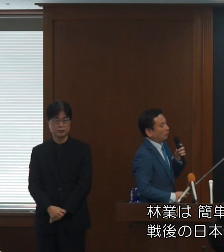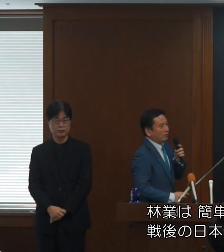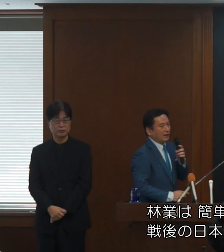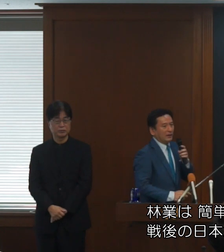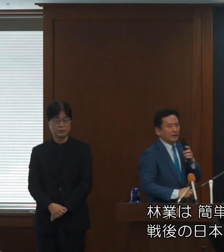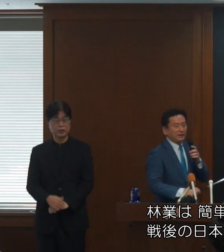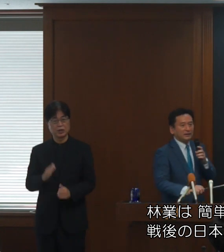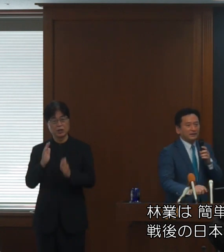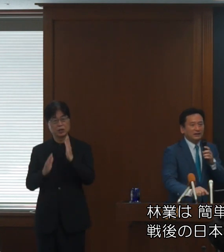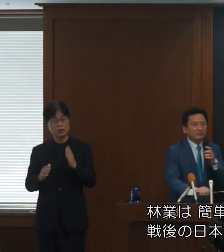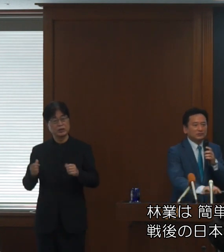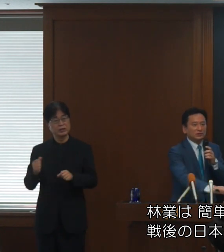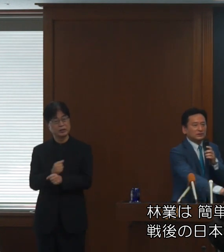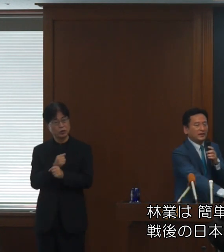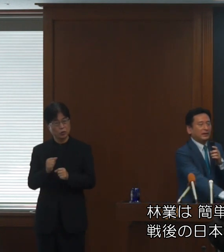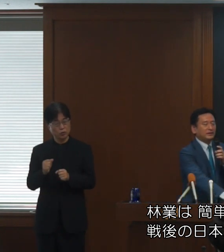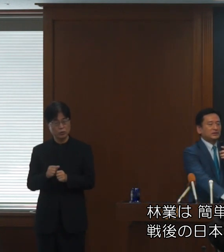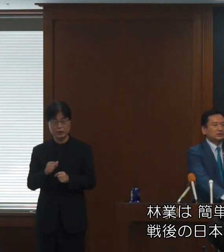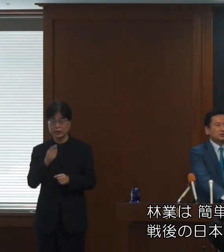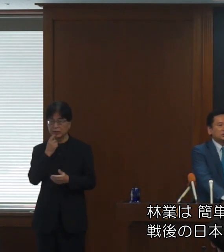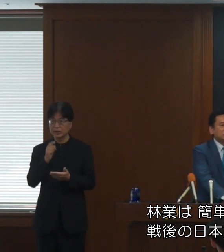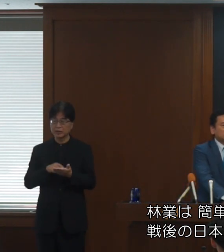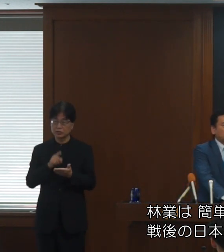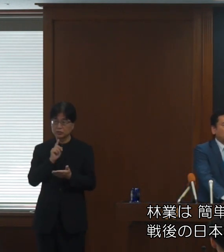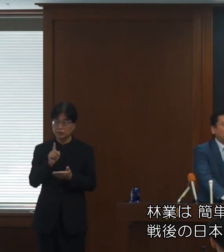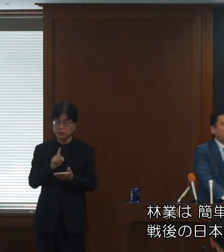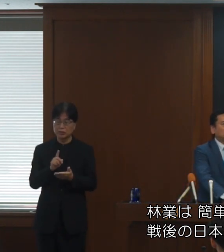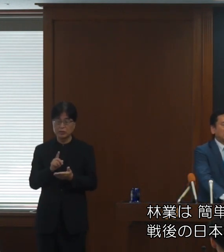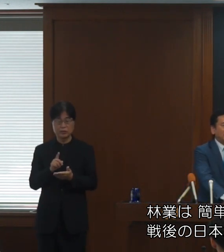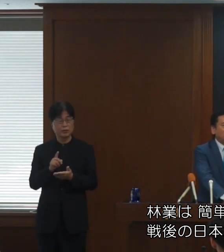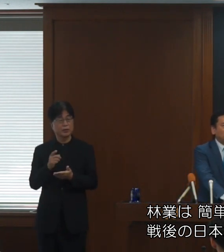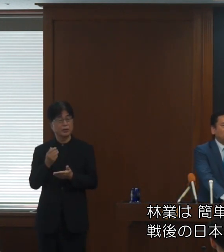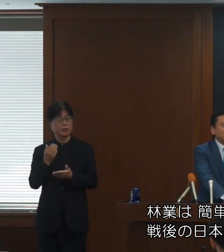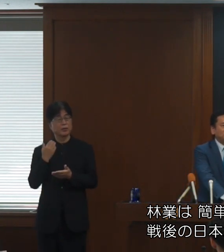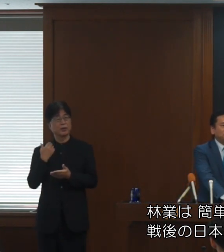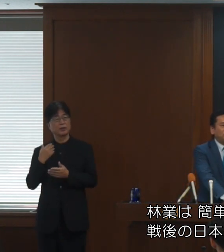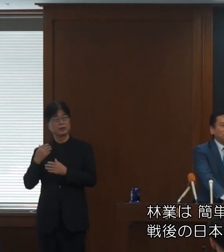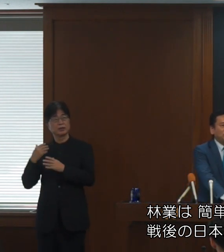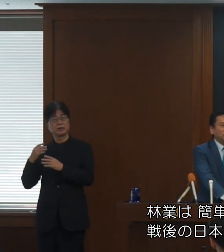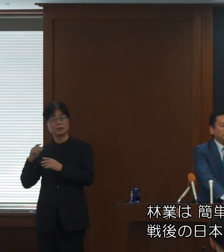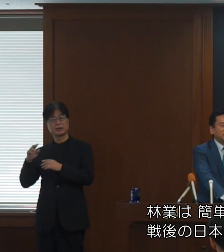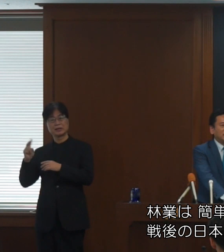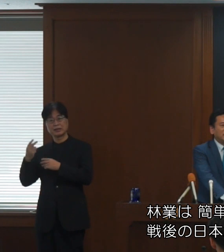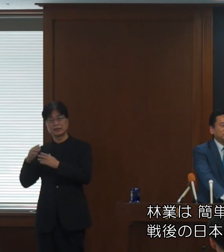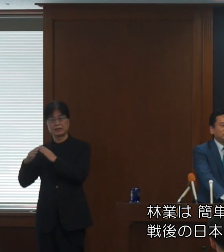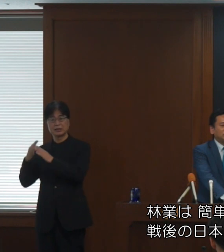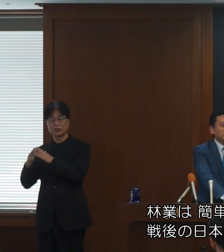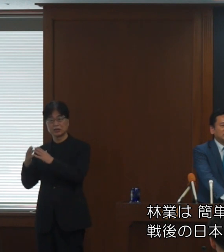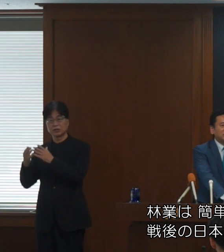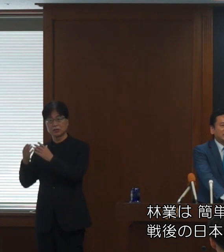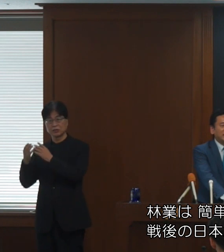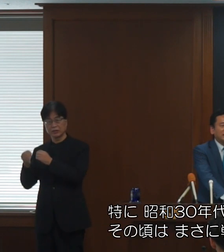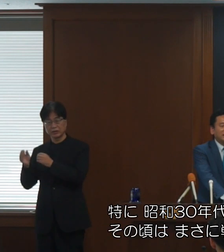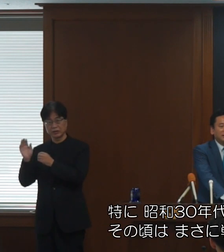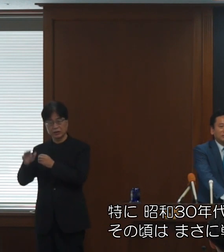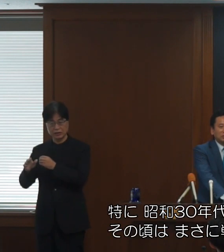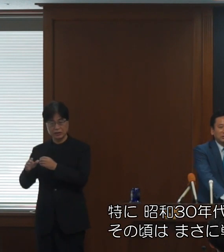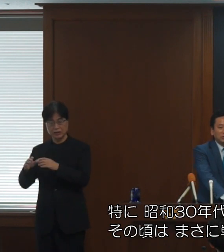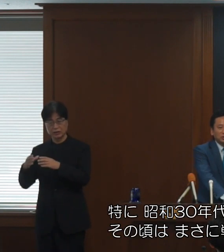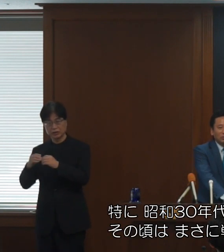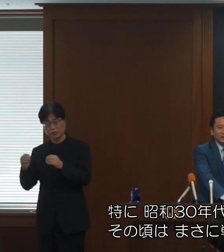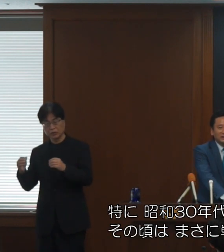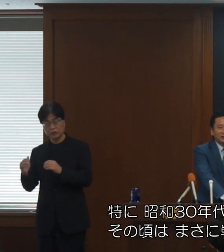飲料は簡単に言いますとですね戦後の日本が復興している中で